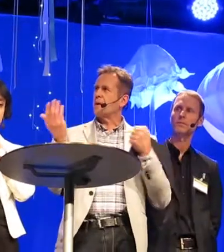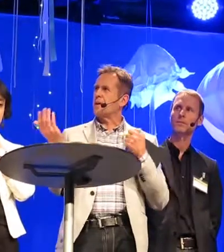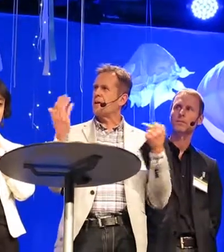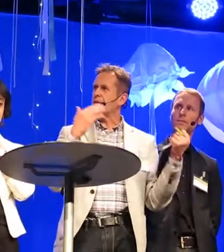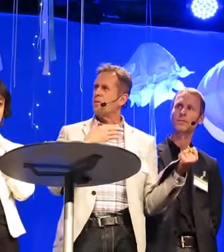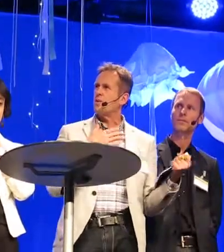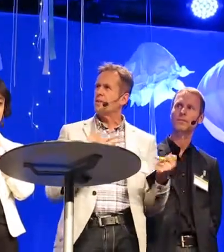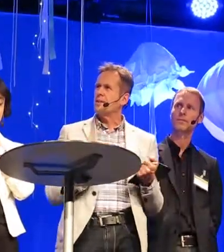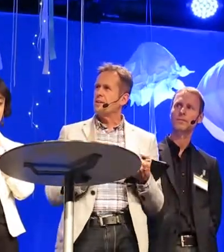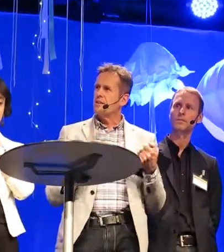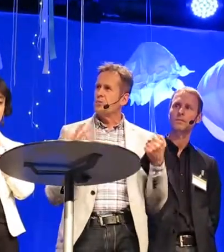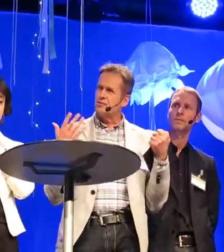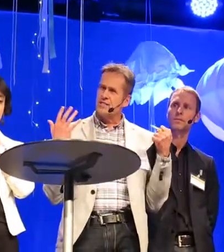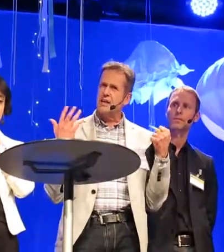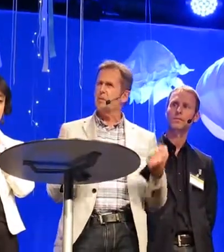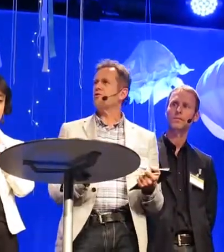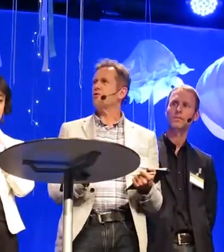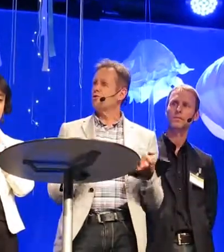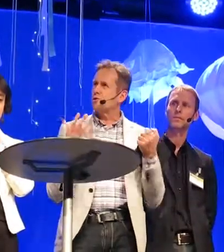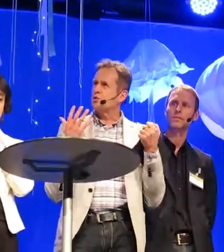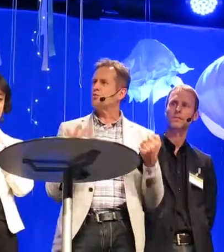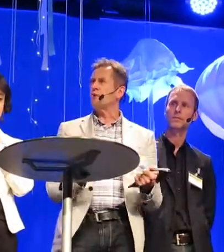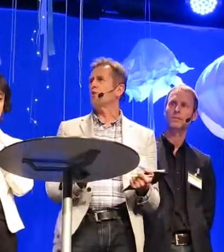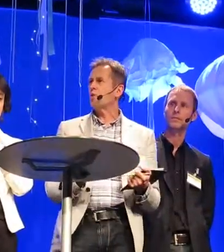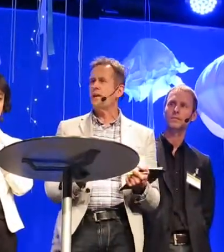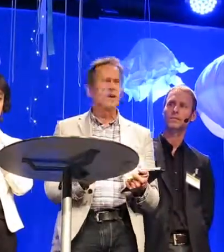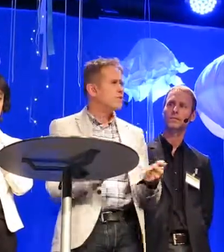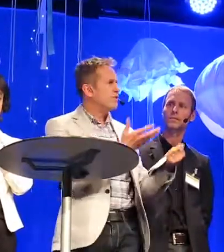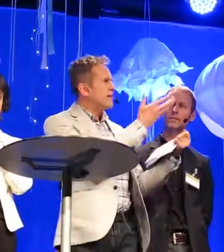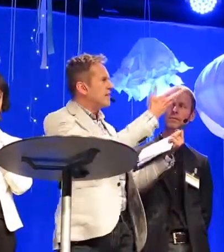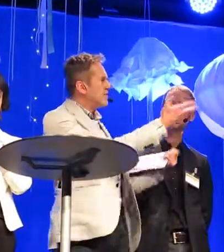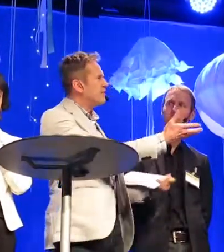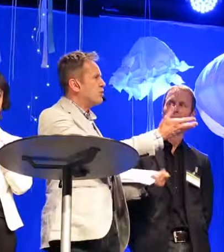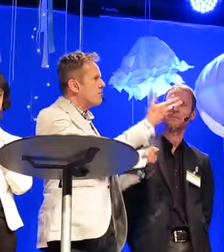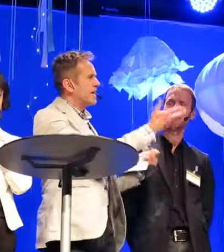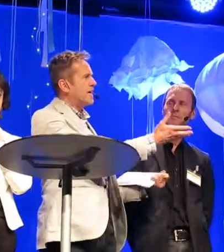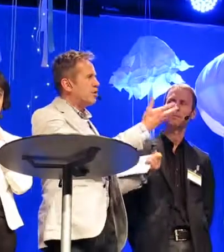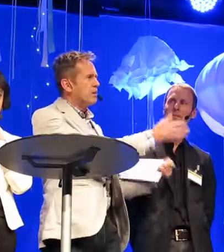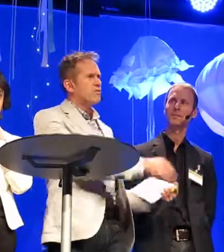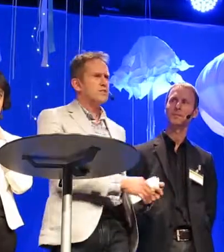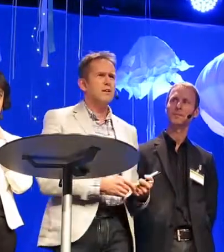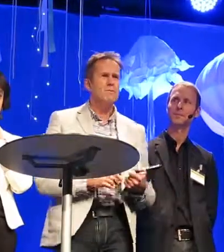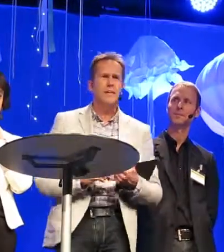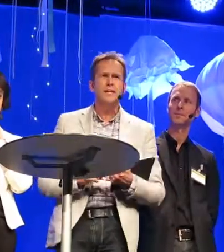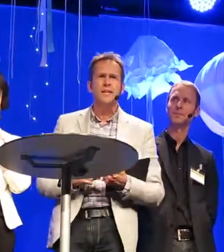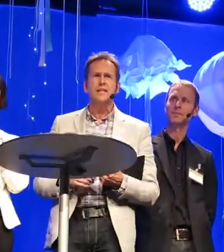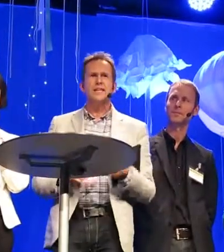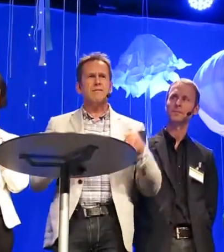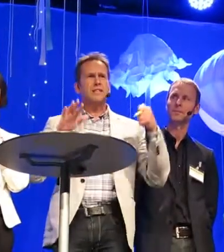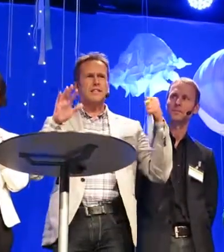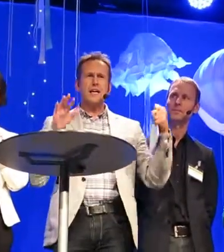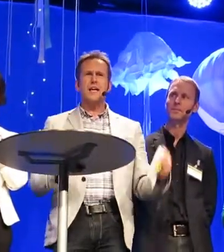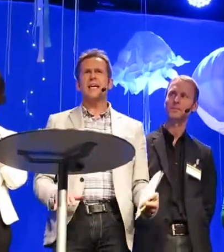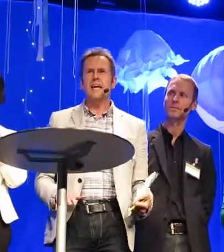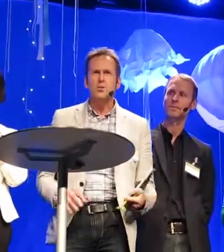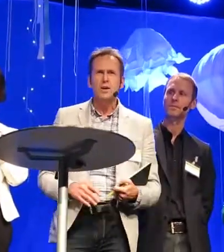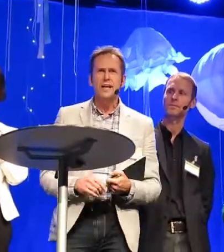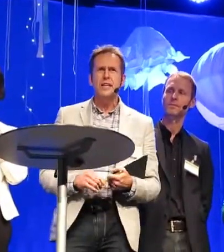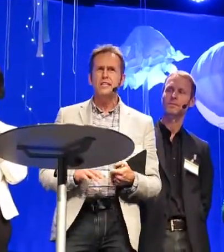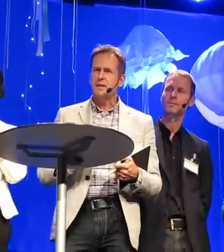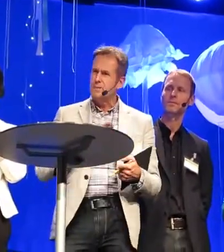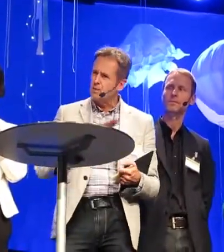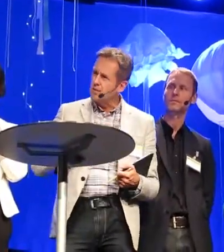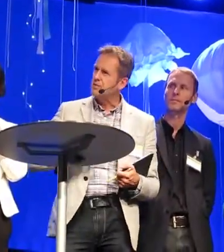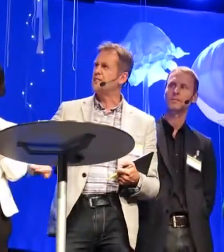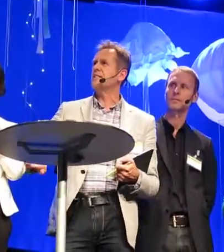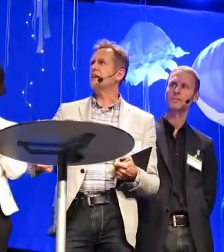de här blockspelen fram och tillbaka. Nu måste vi samla oss runt de stora frågorna. Här som näringslivet och ber om att få samling. Kan vi inte tagga ner då och